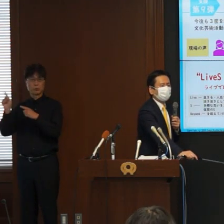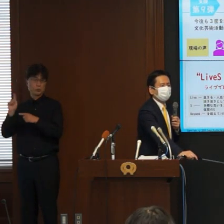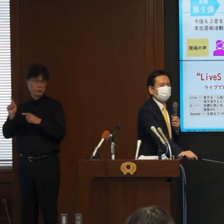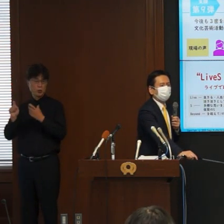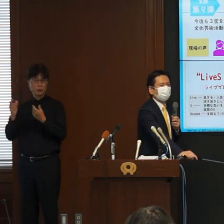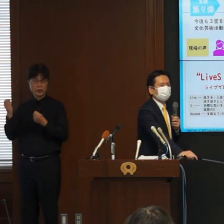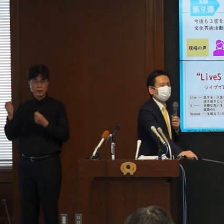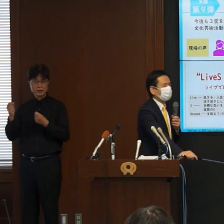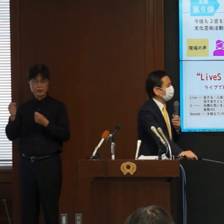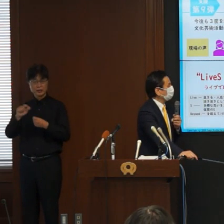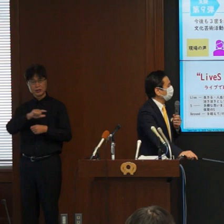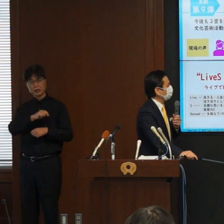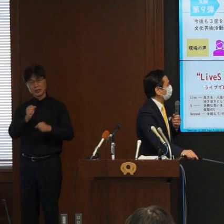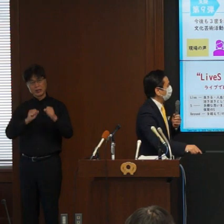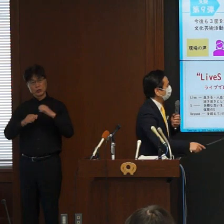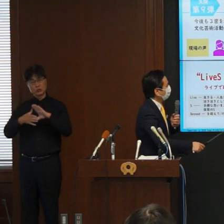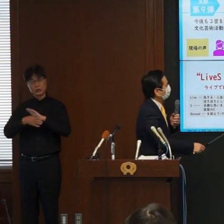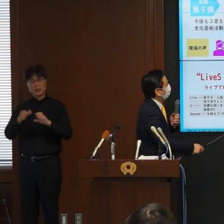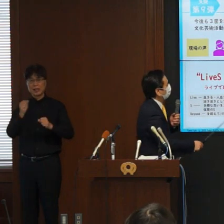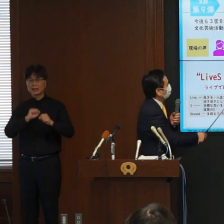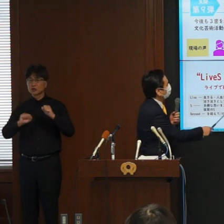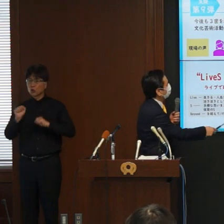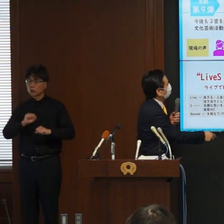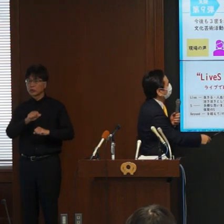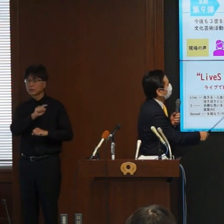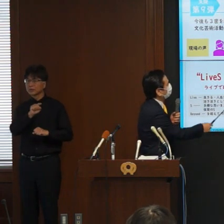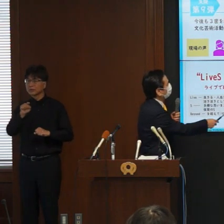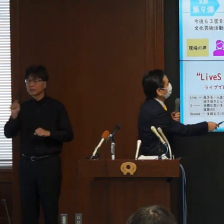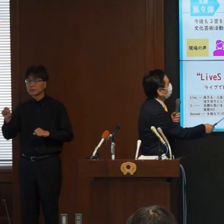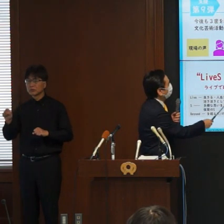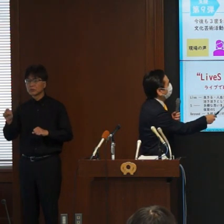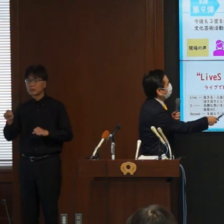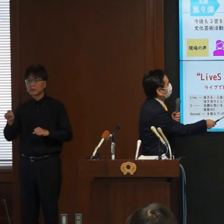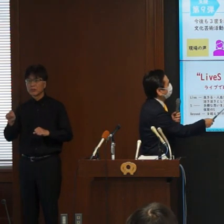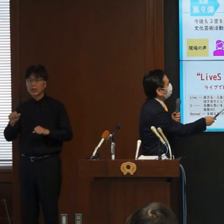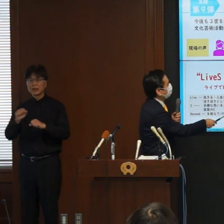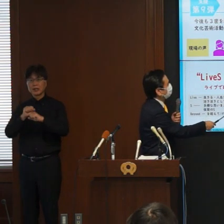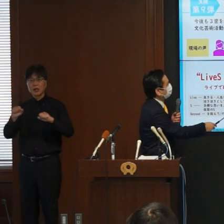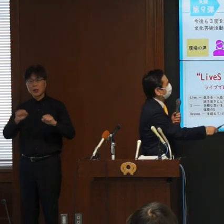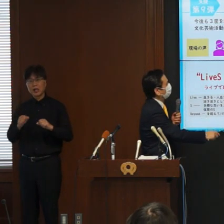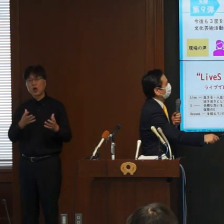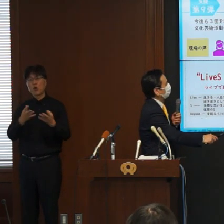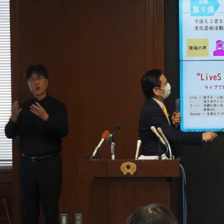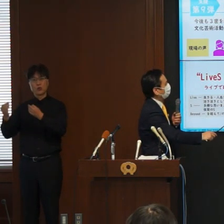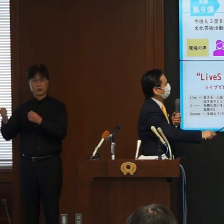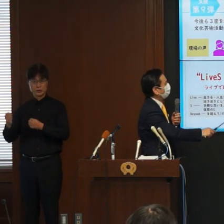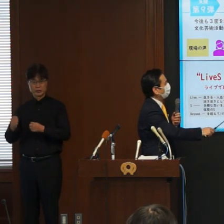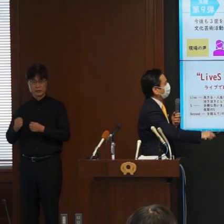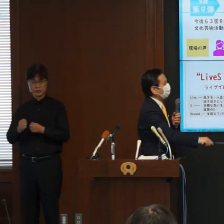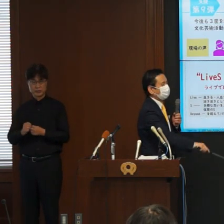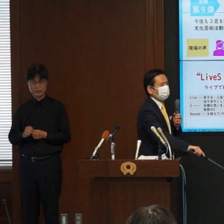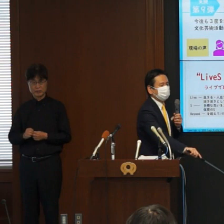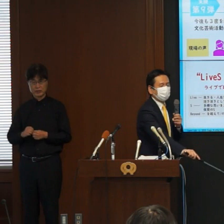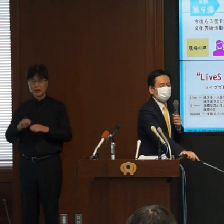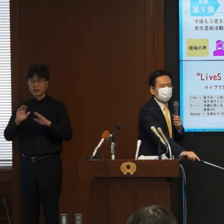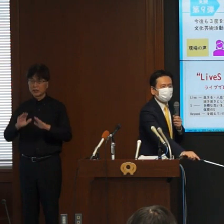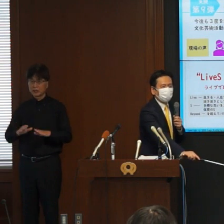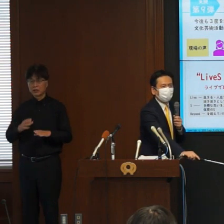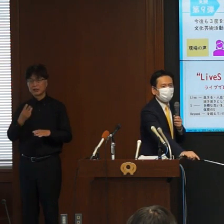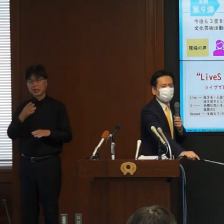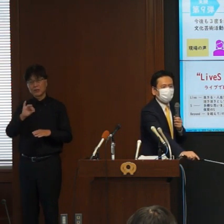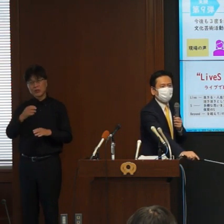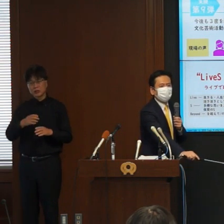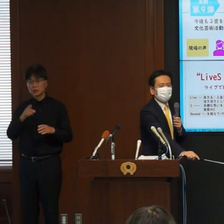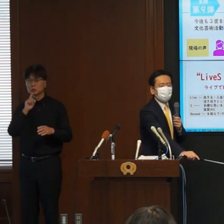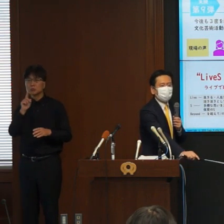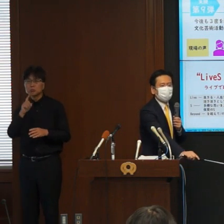な活動、文化活動というのは、実際のリアル公演がメインだったんですけれども、なかなか今3密とか